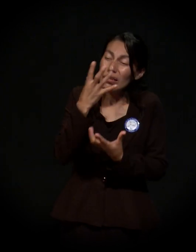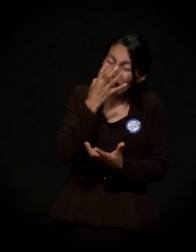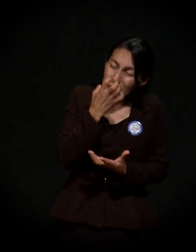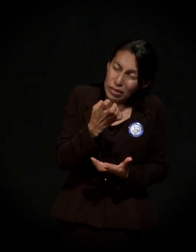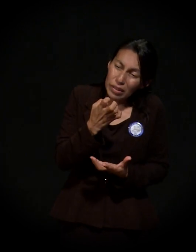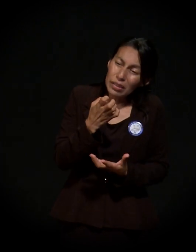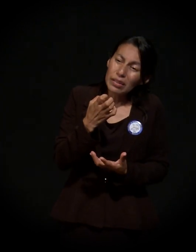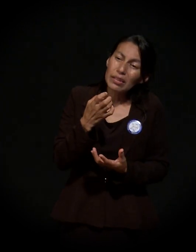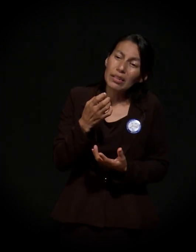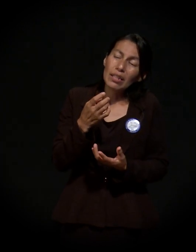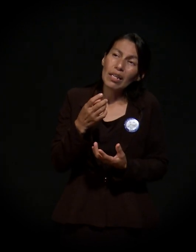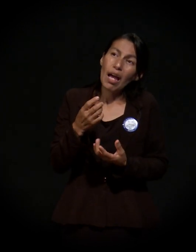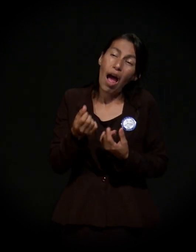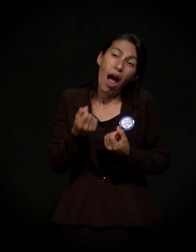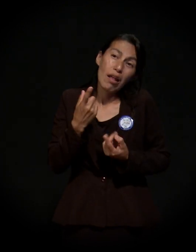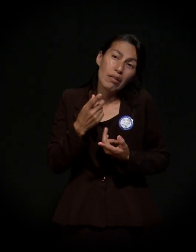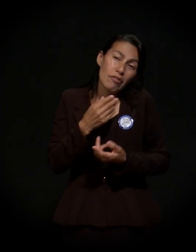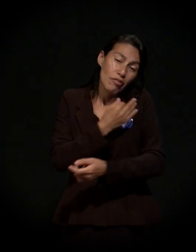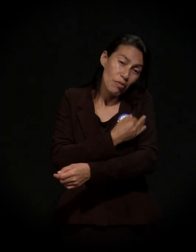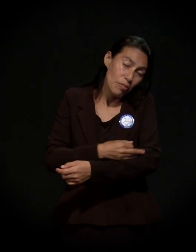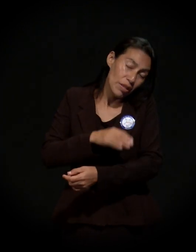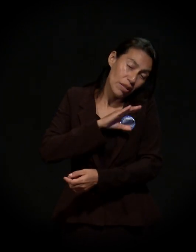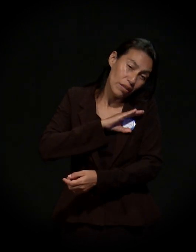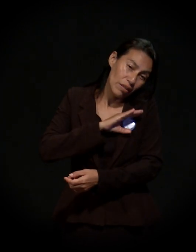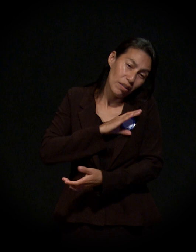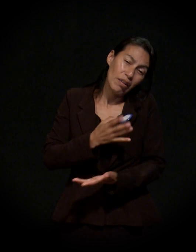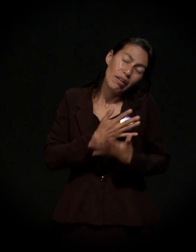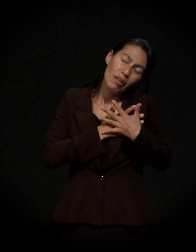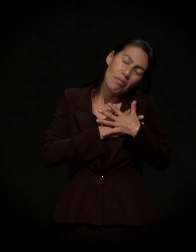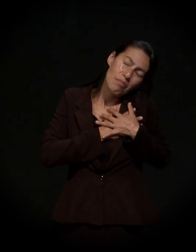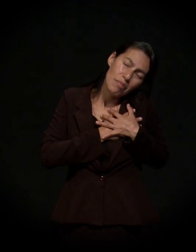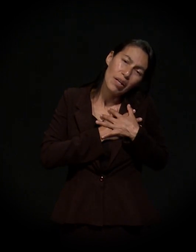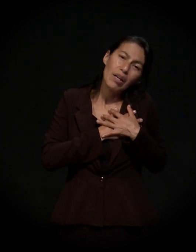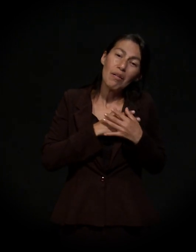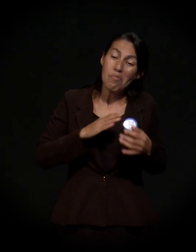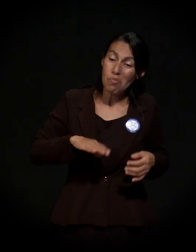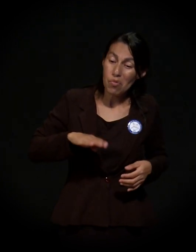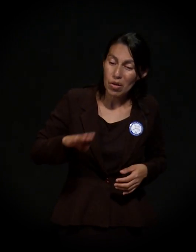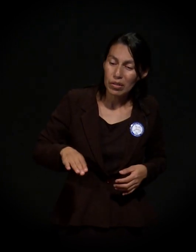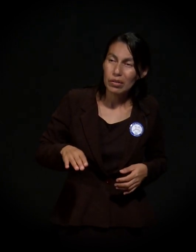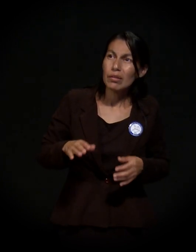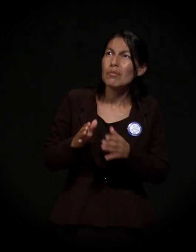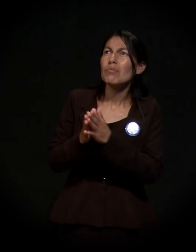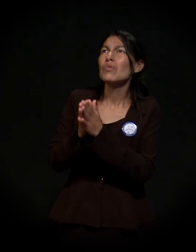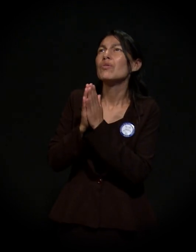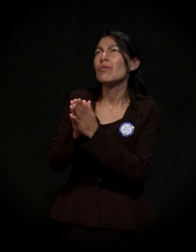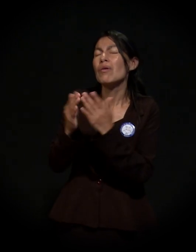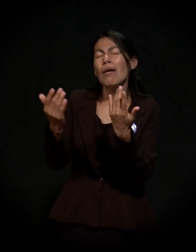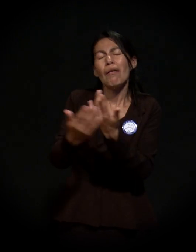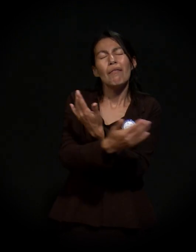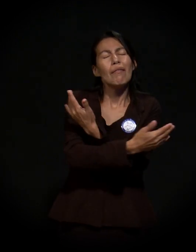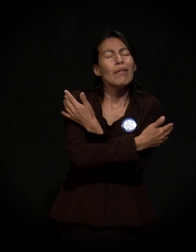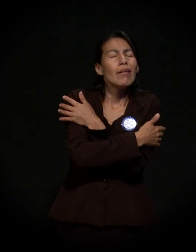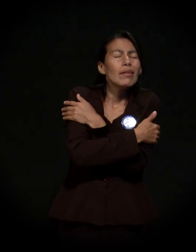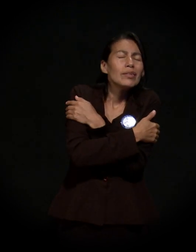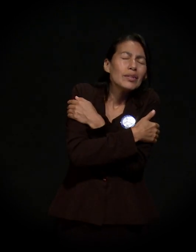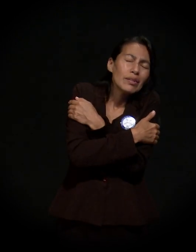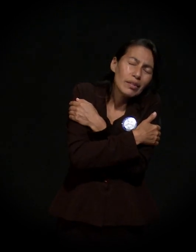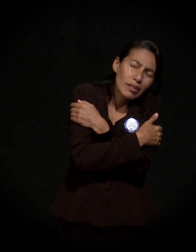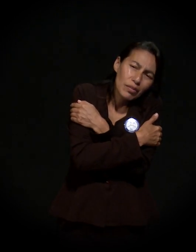ser amado, abrázalo muy fuerte y dale la seguridad de la salvación. Amén. Si